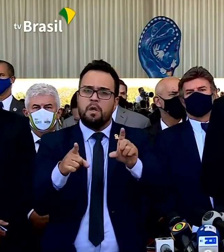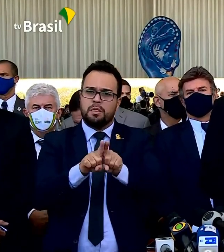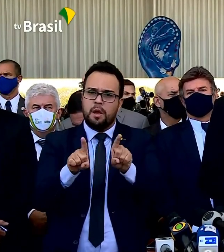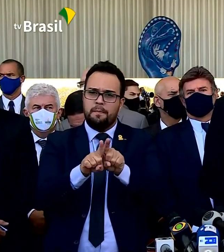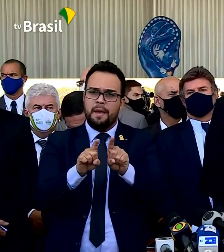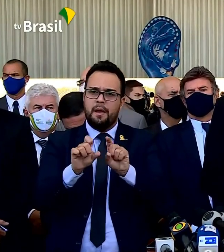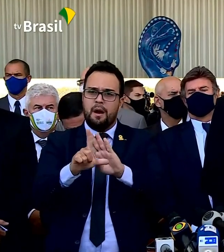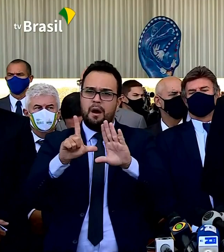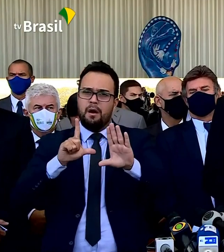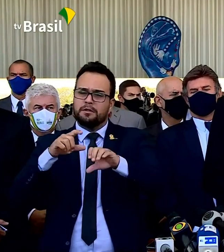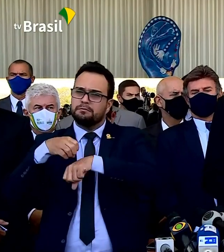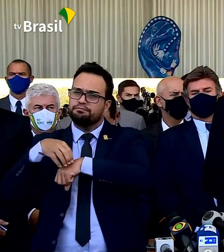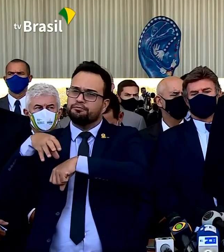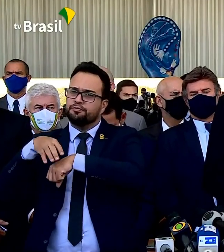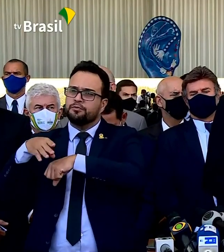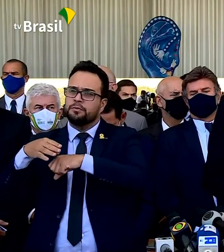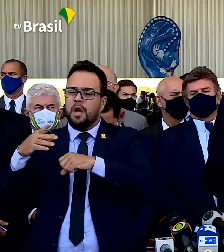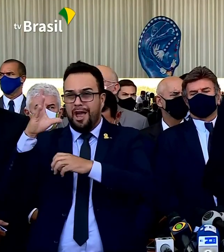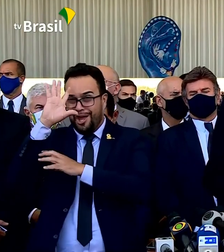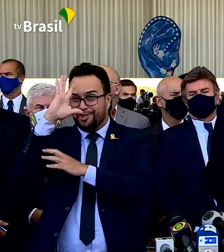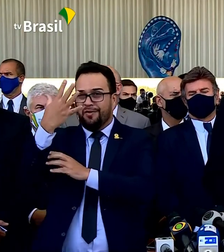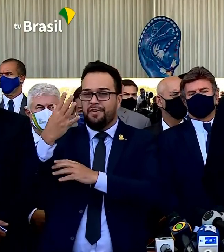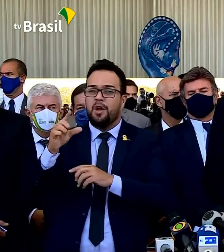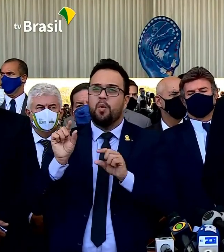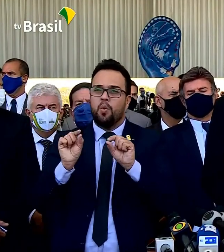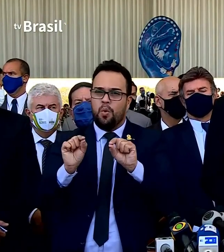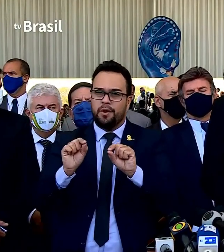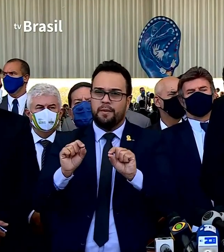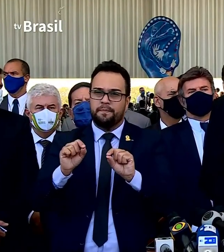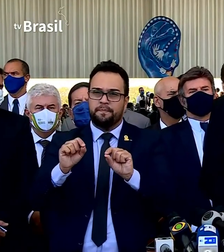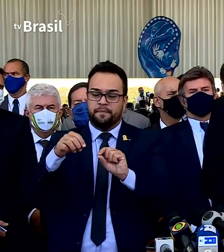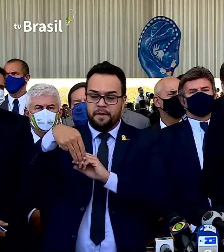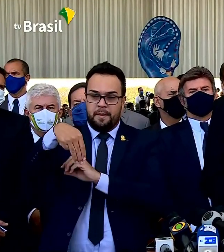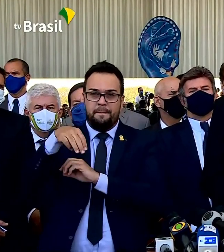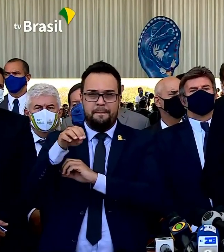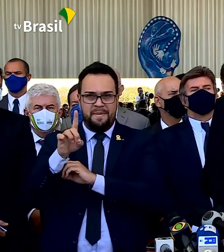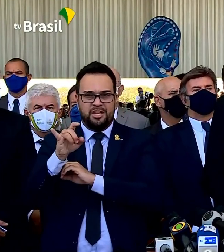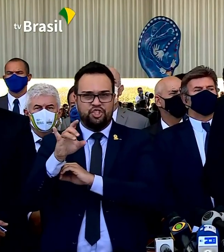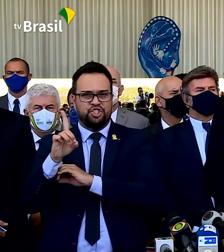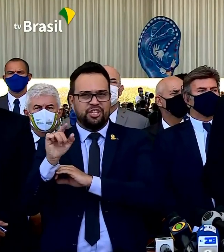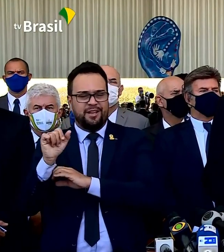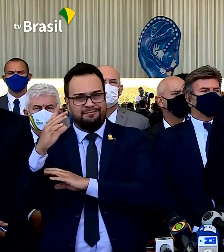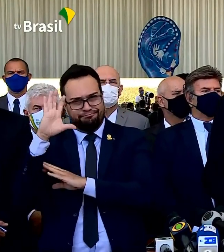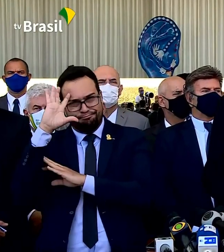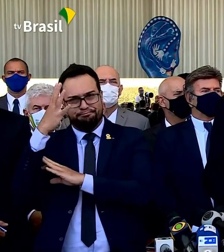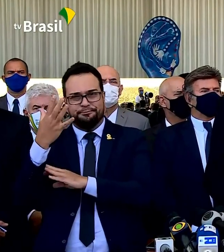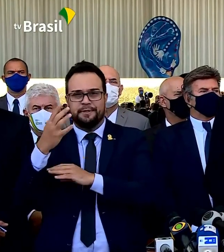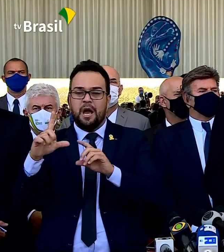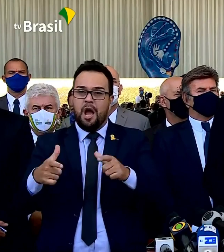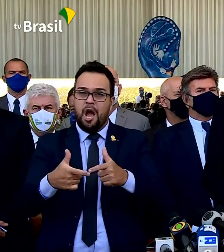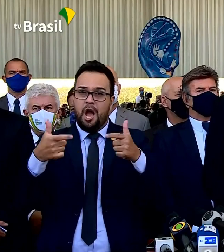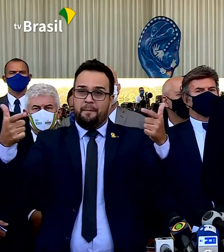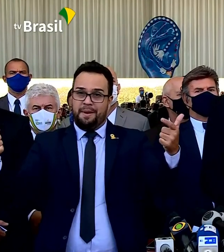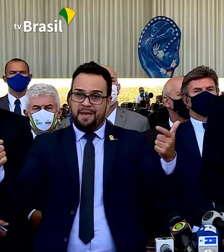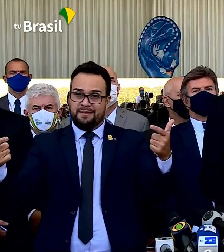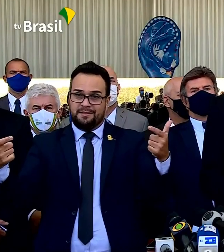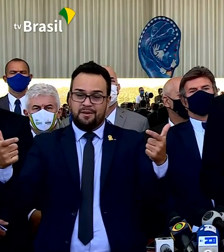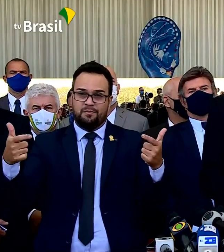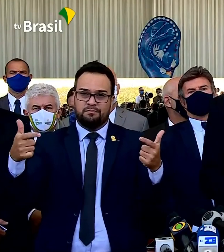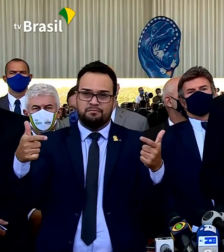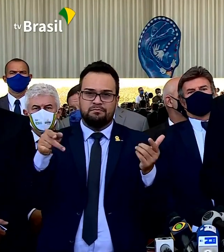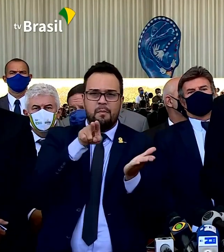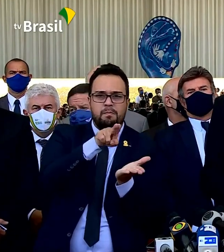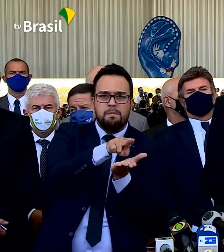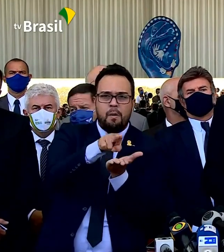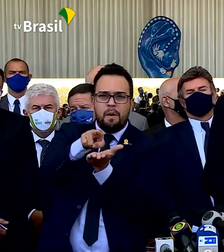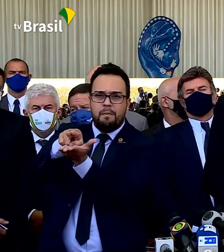que serão tomadas desde já. Medidas como a participação da iniciativa privada, a ampliação de leitos de UTI, a